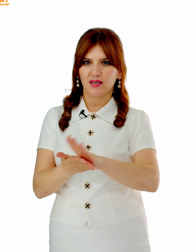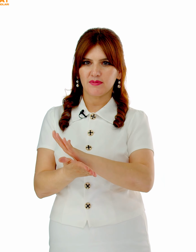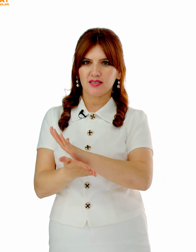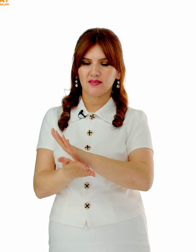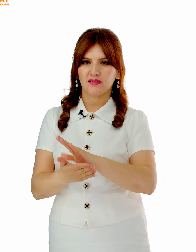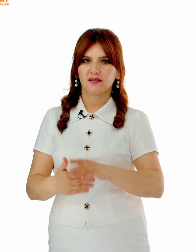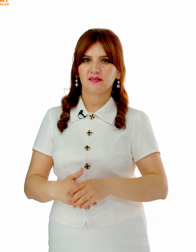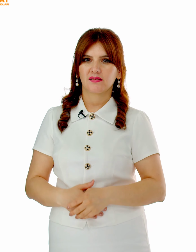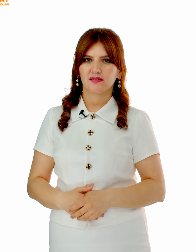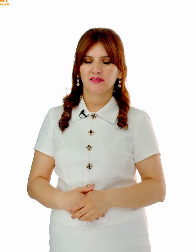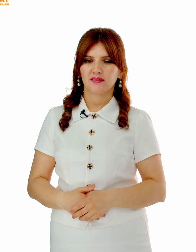beramiz.